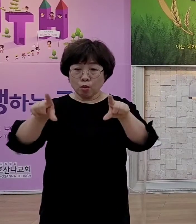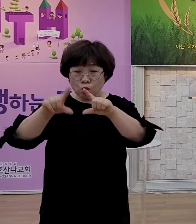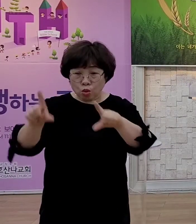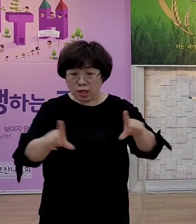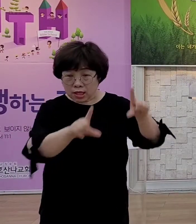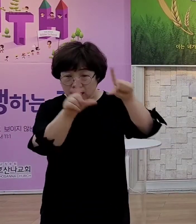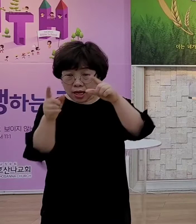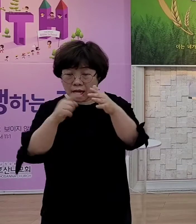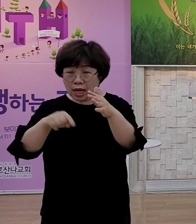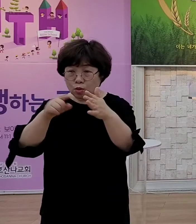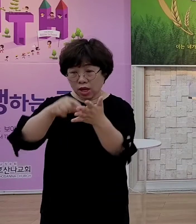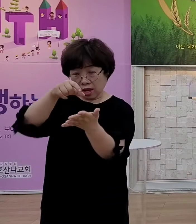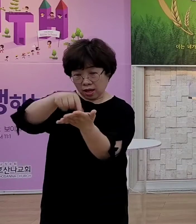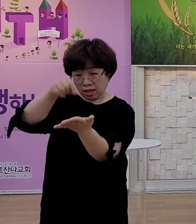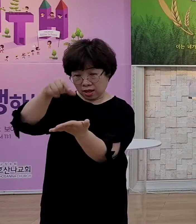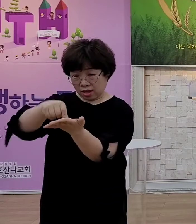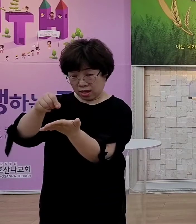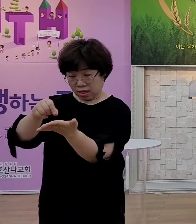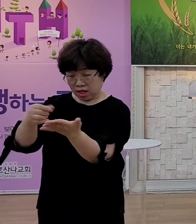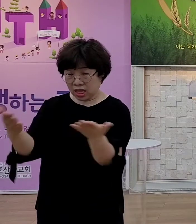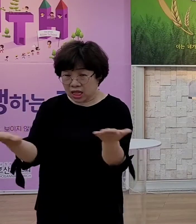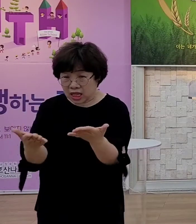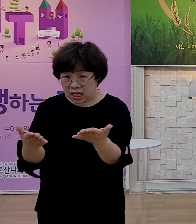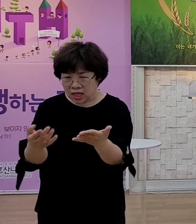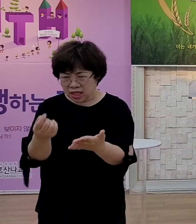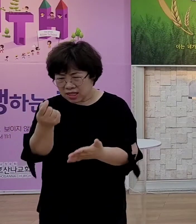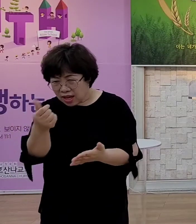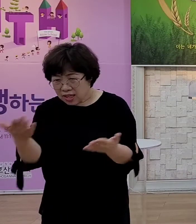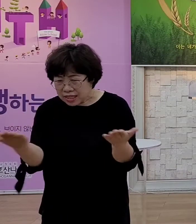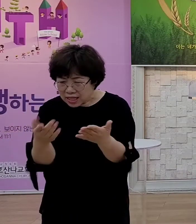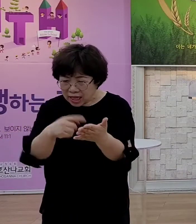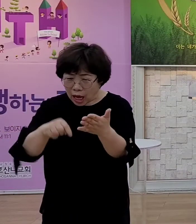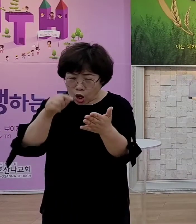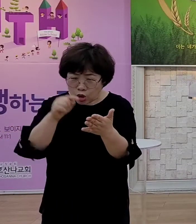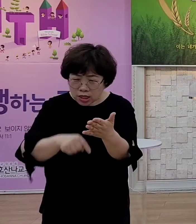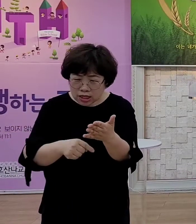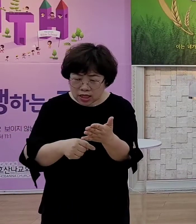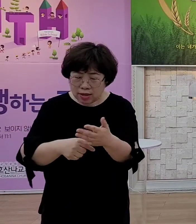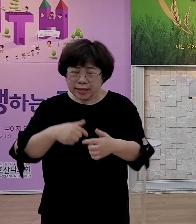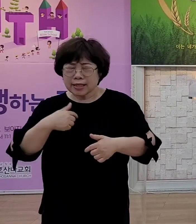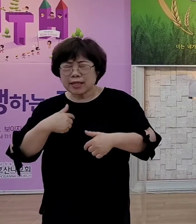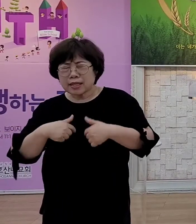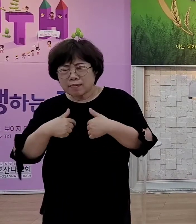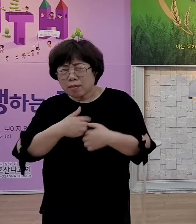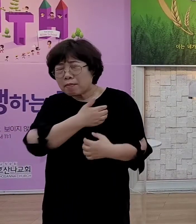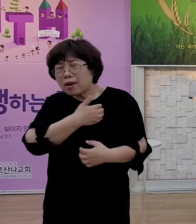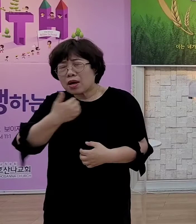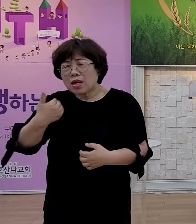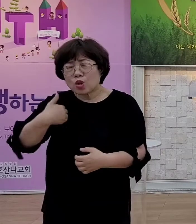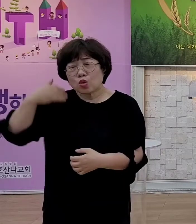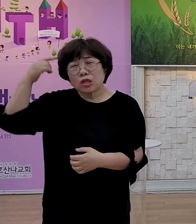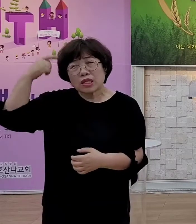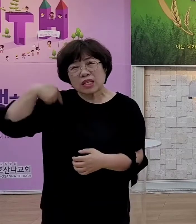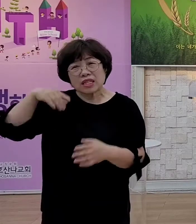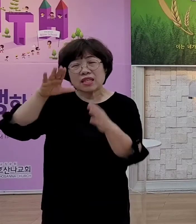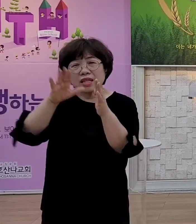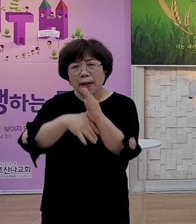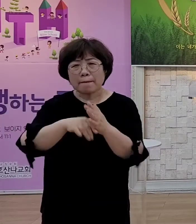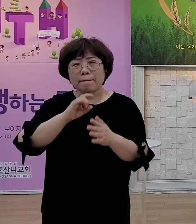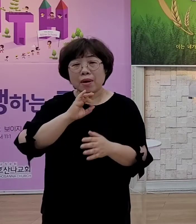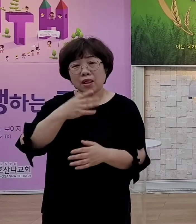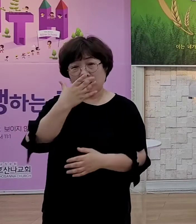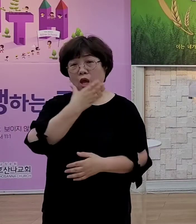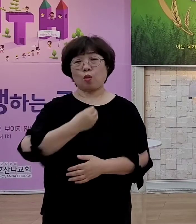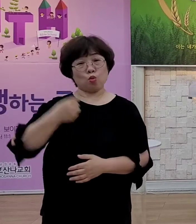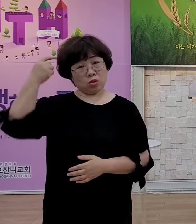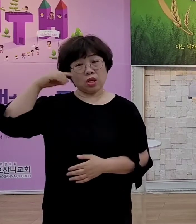일상생활에서 단순하고 작은 일들에서 기쁨과 만족을 느껴야만 이게